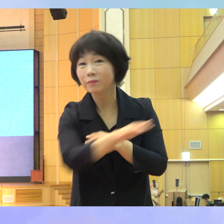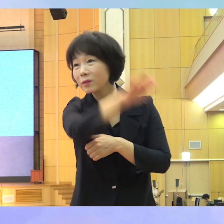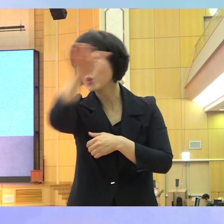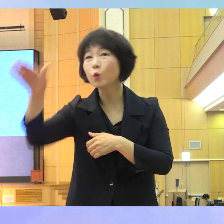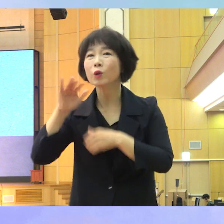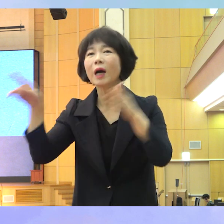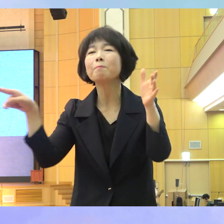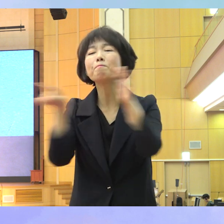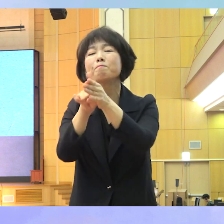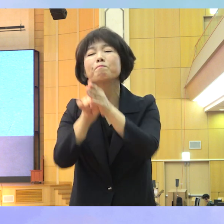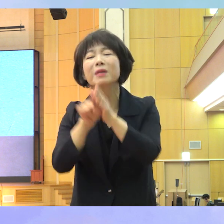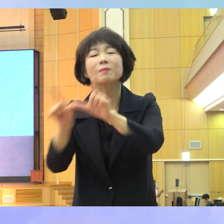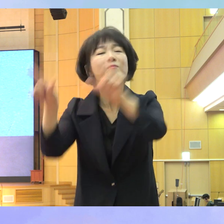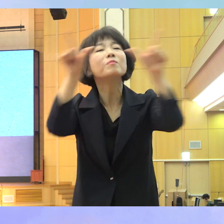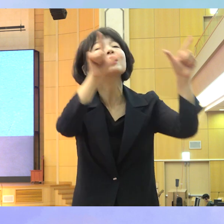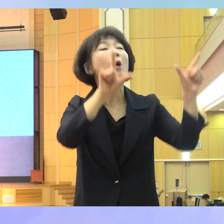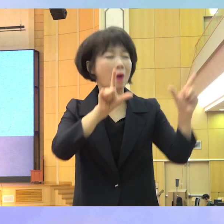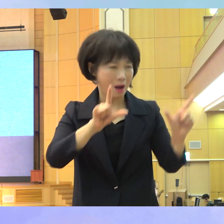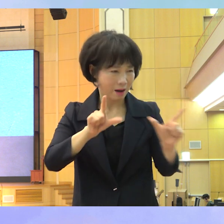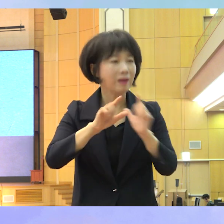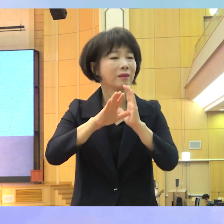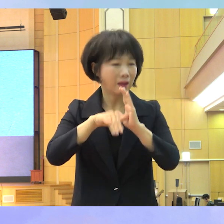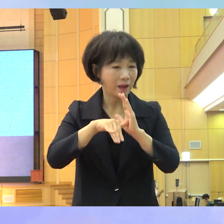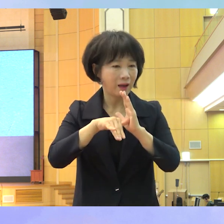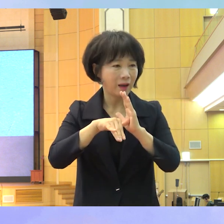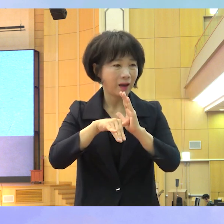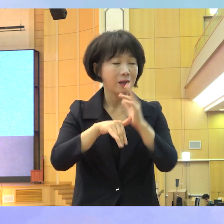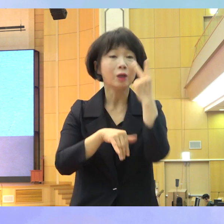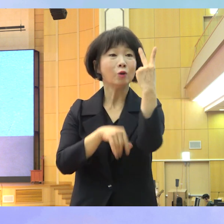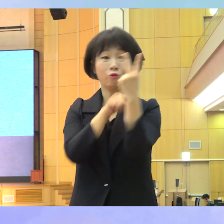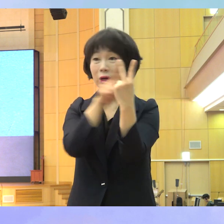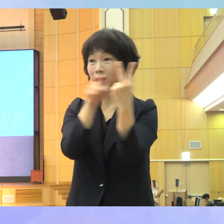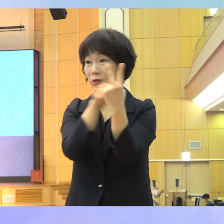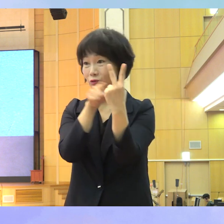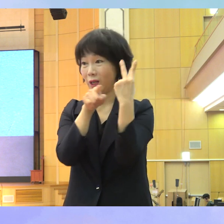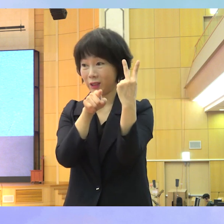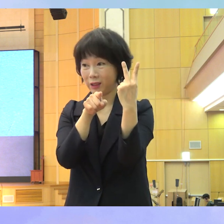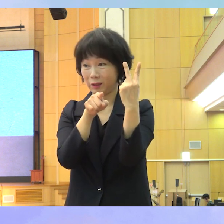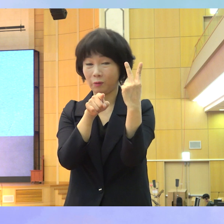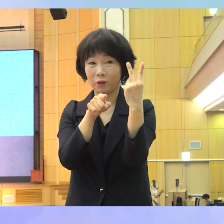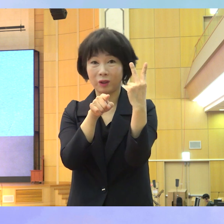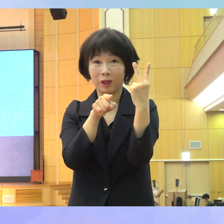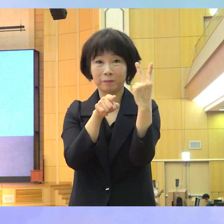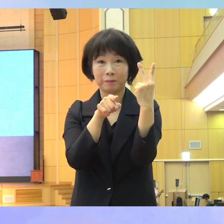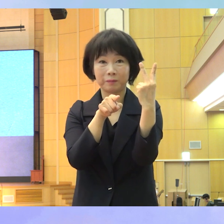신앙생활, 신앙의 아주 큰 그림은요, 이렇게 두 가지로 나눌 수 있어요. 뭐냐?